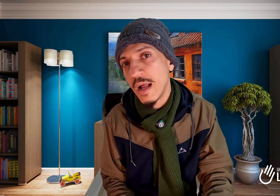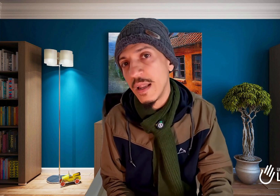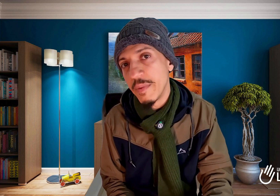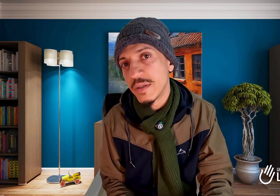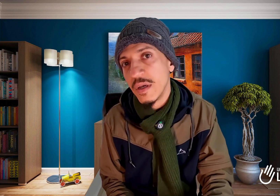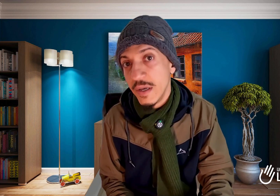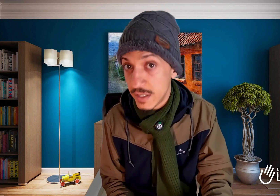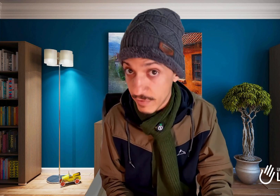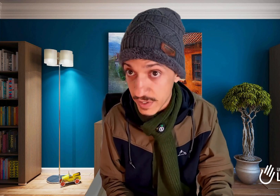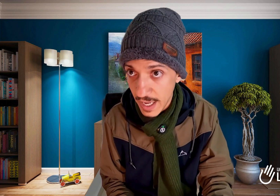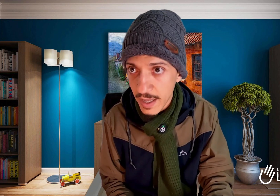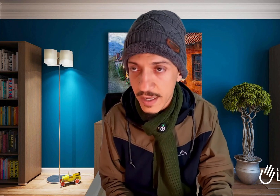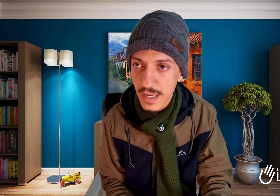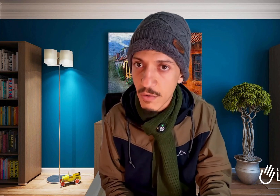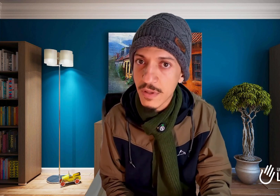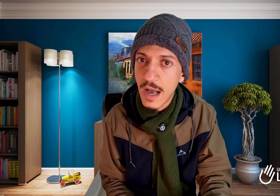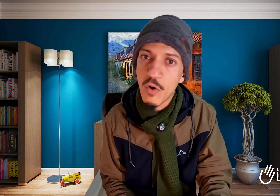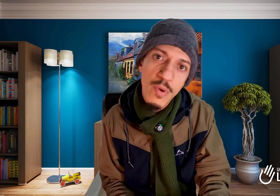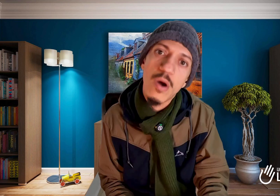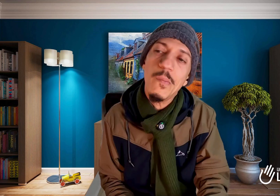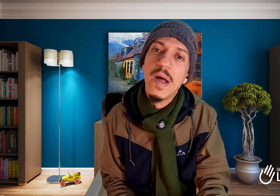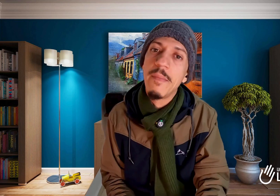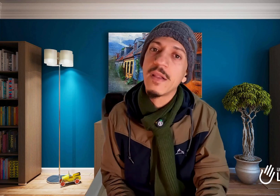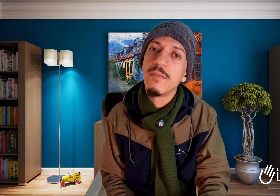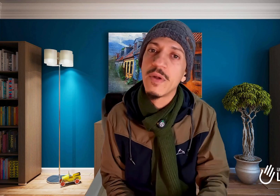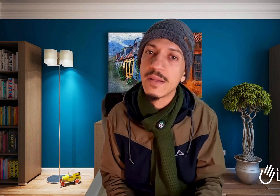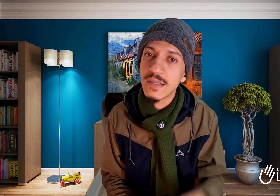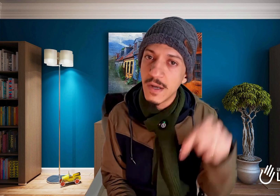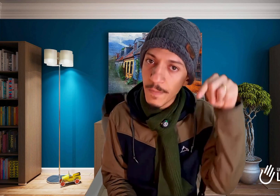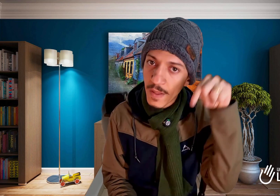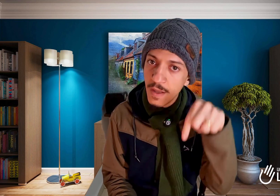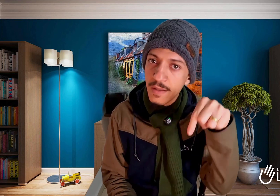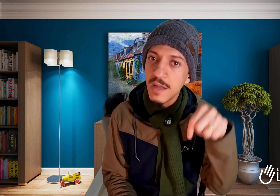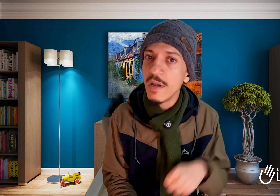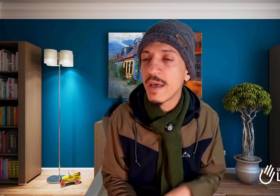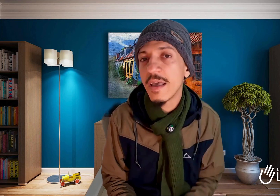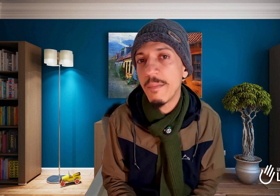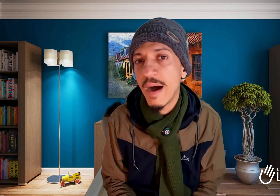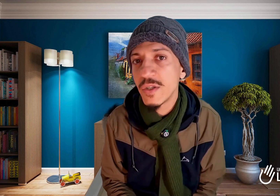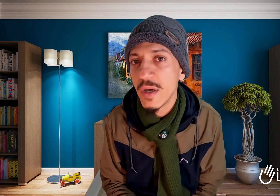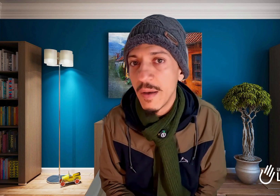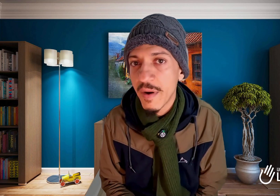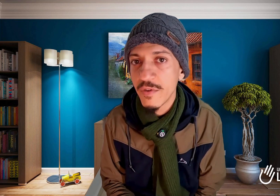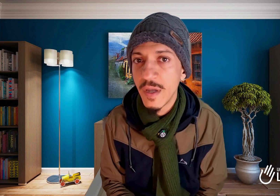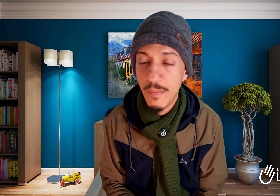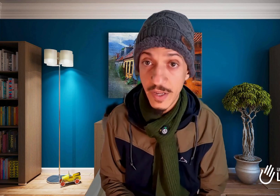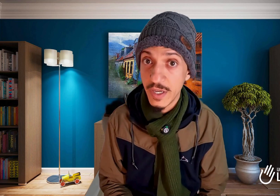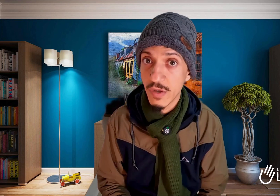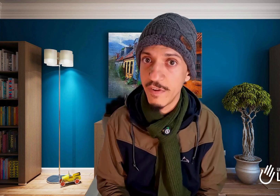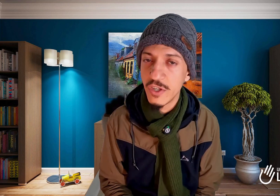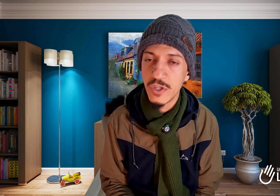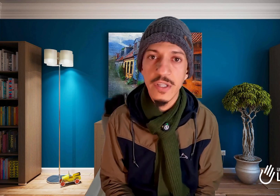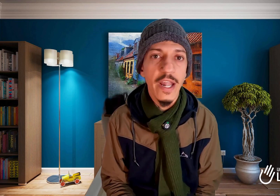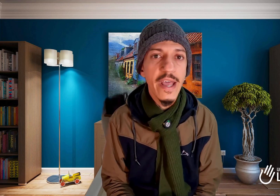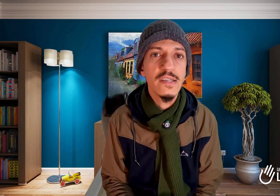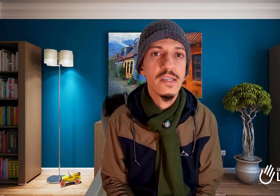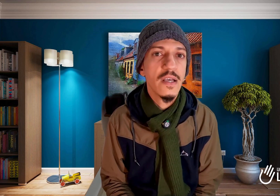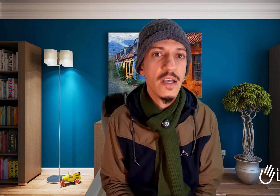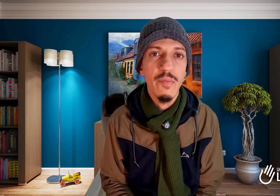Libras. E se você quiser contar com o meu acompanhamento, minha orientação, tem um link aqui abaixo para você preencher a sua ficha de interesse e meu time